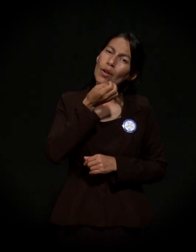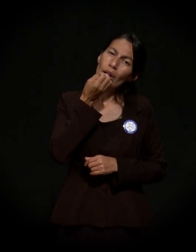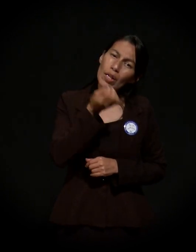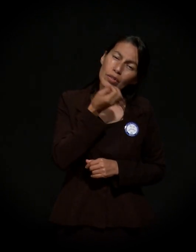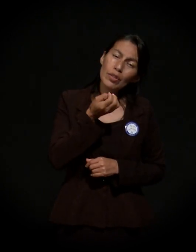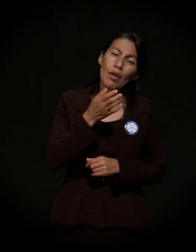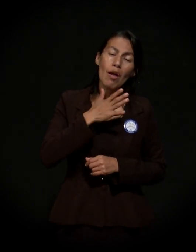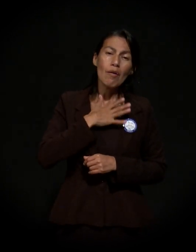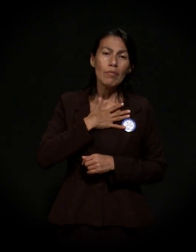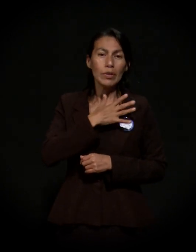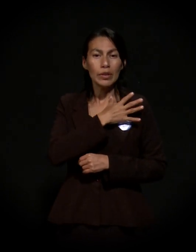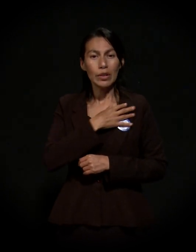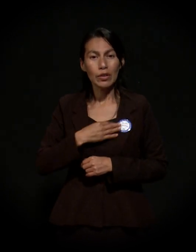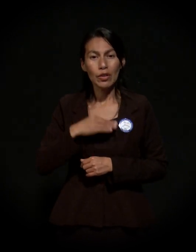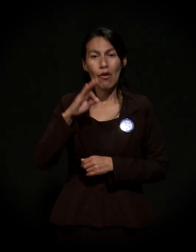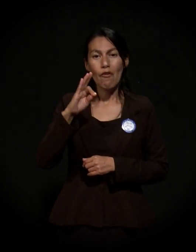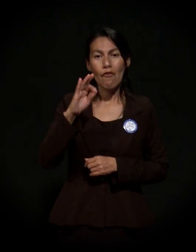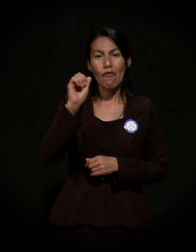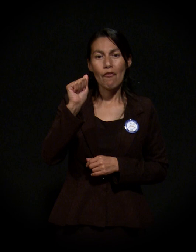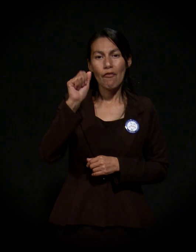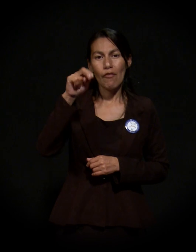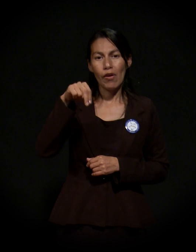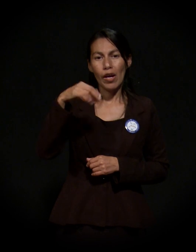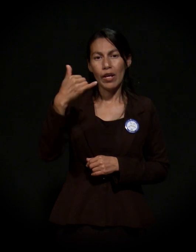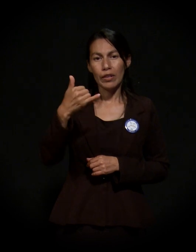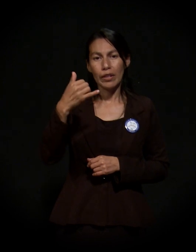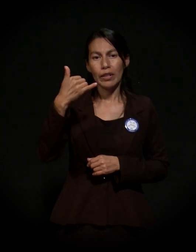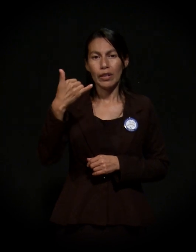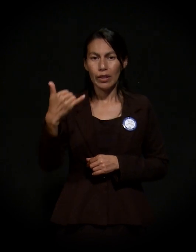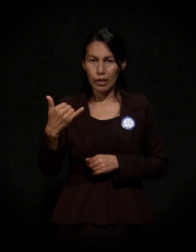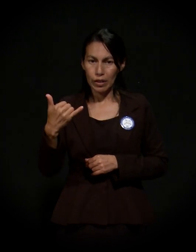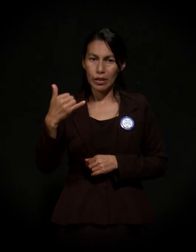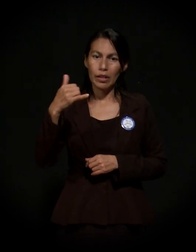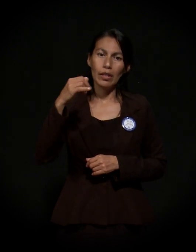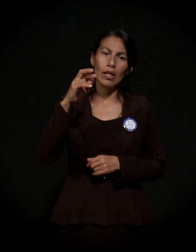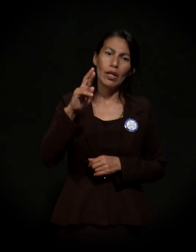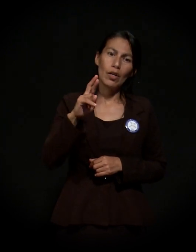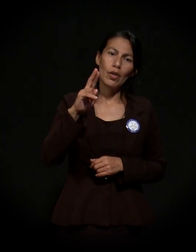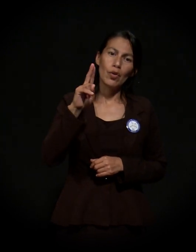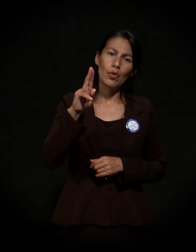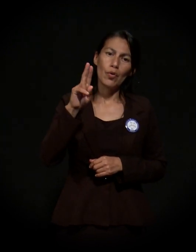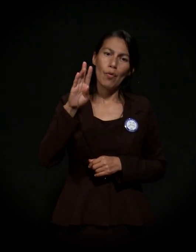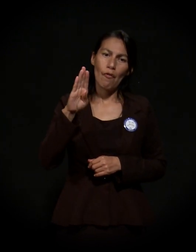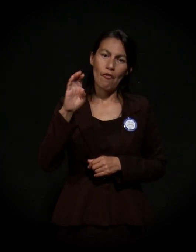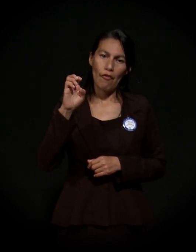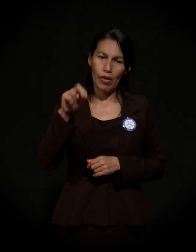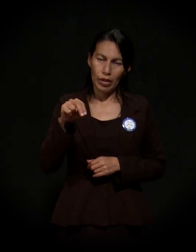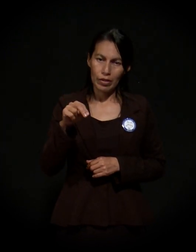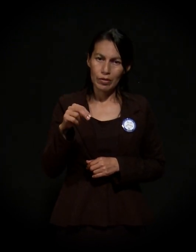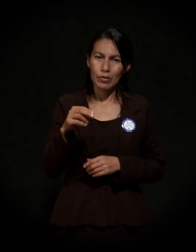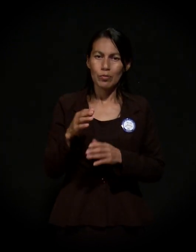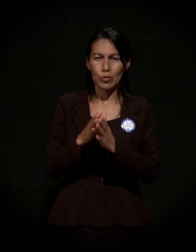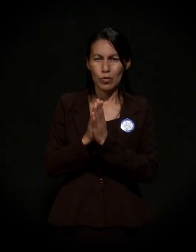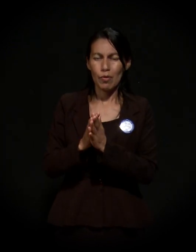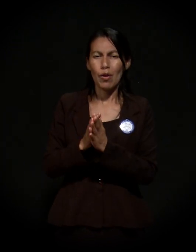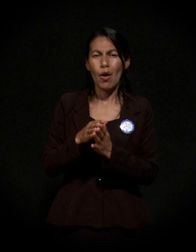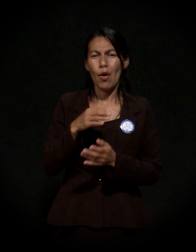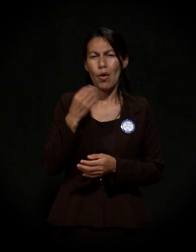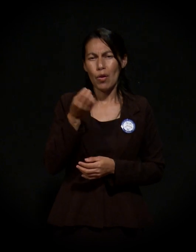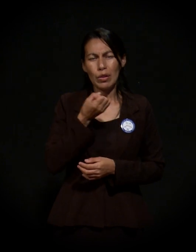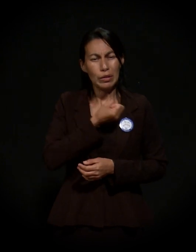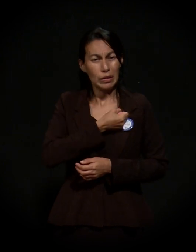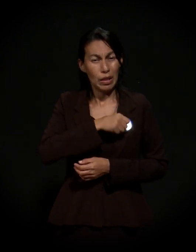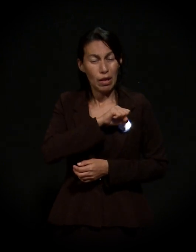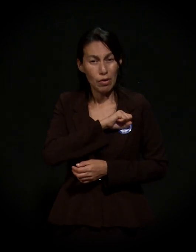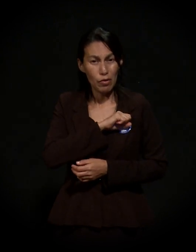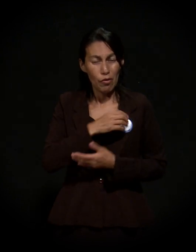hijos Fanny y Rubén, por su vida espiritual y emocional y física. Vamos a estar orando por